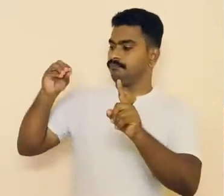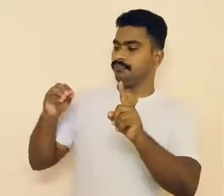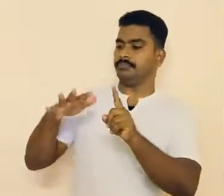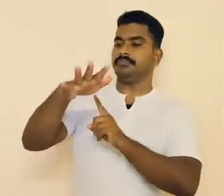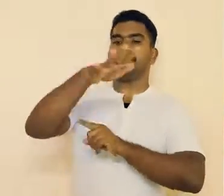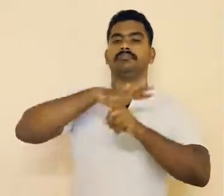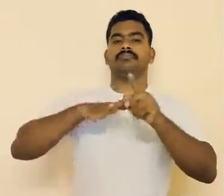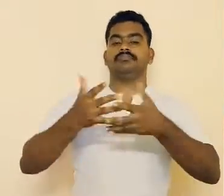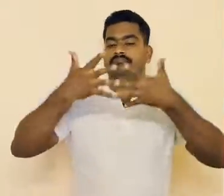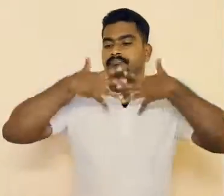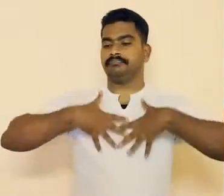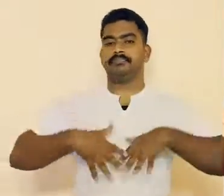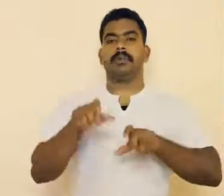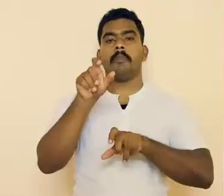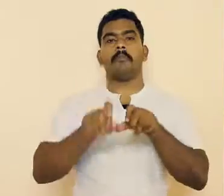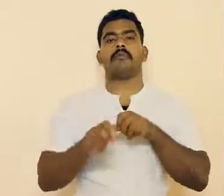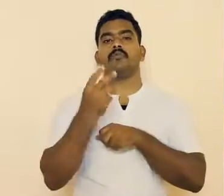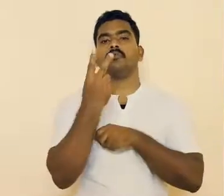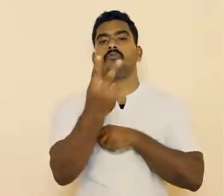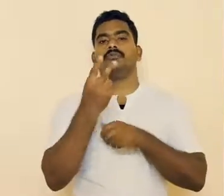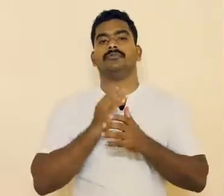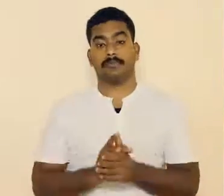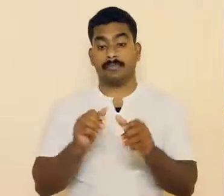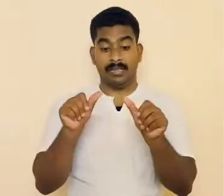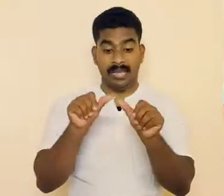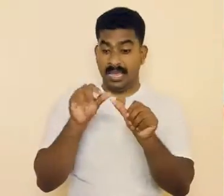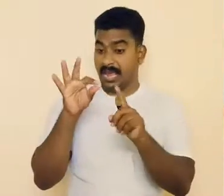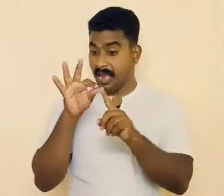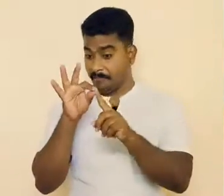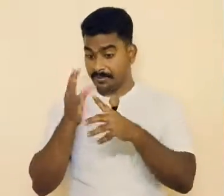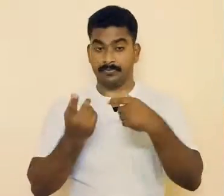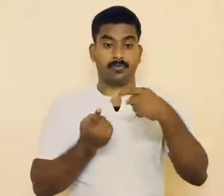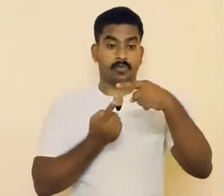2 പേർക്ക് സമ്പർക്കം മൂലമാണ് രോഗബാധയുണ്ടായത്.